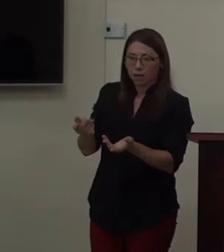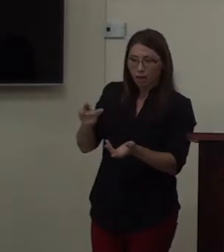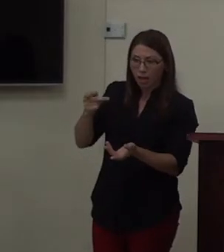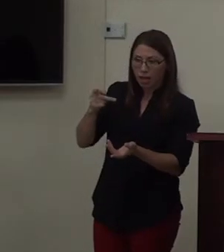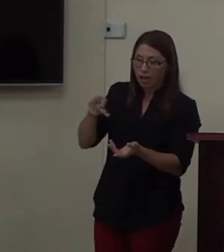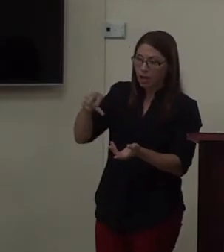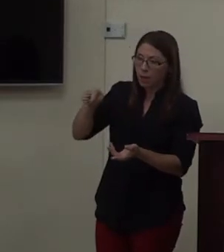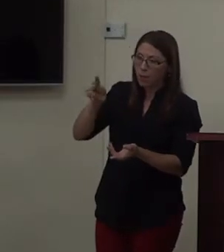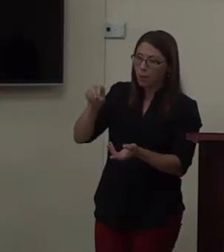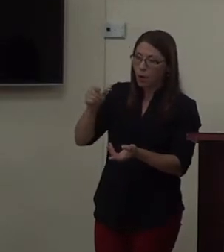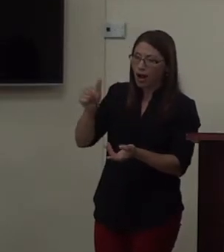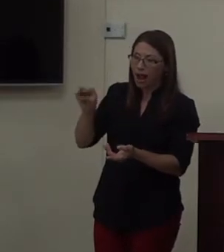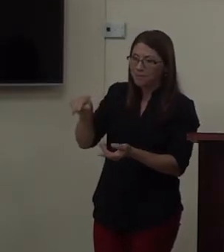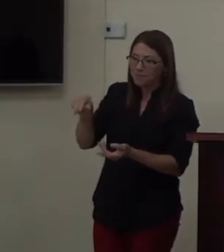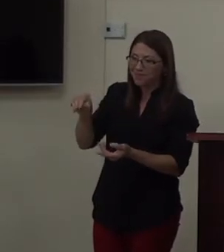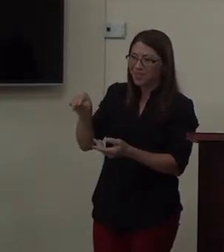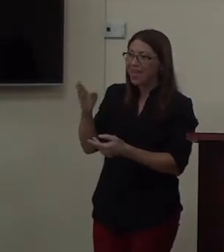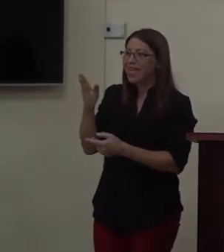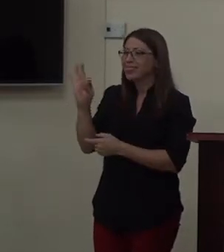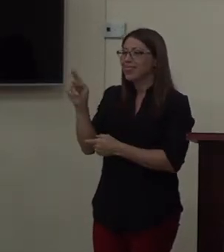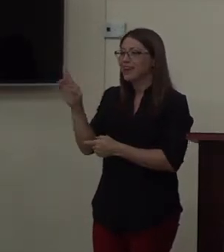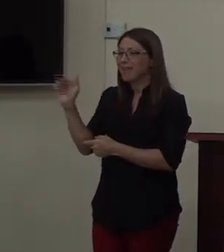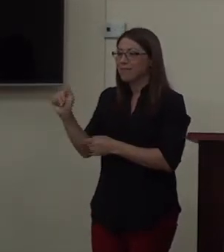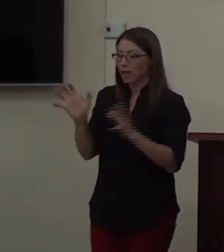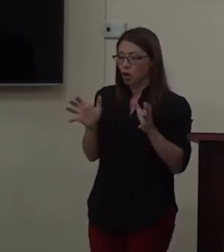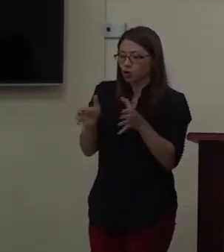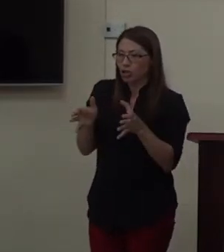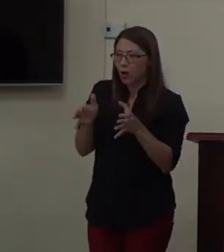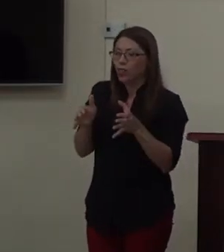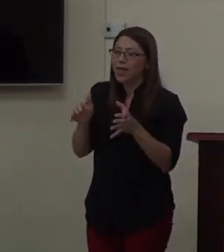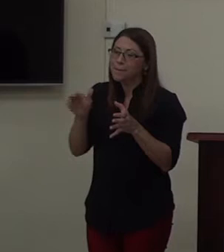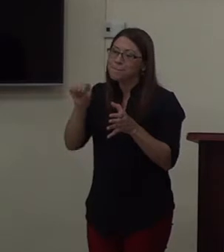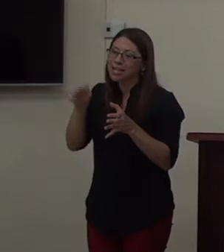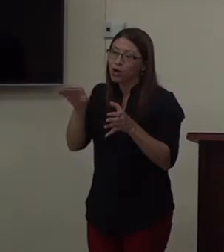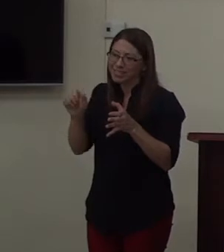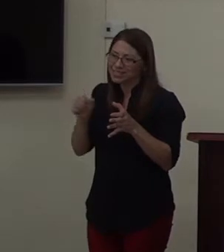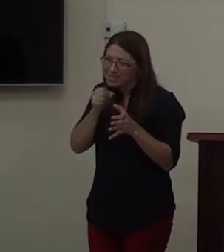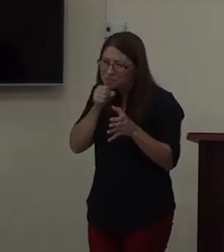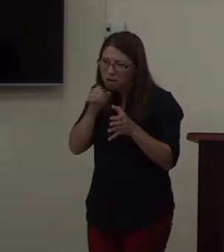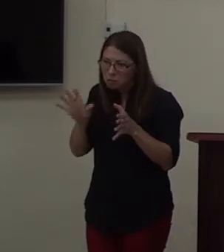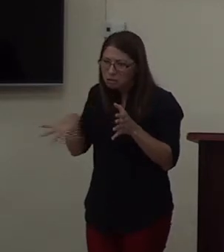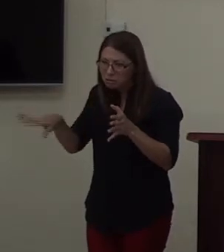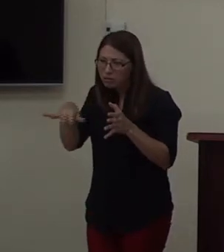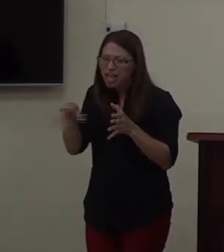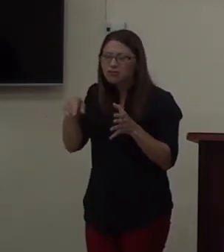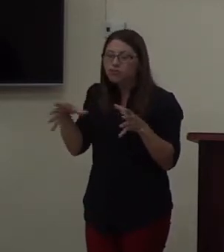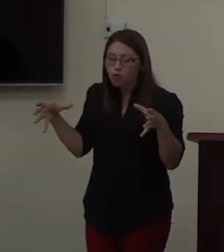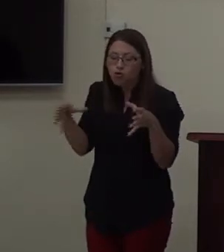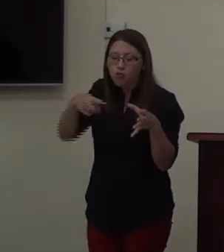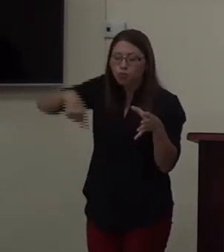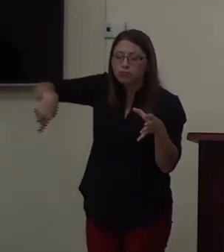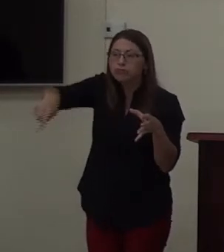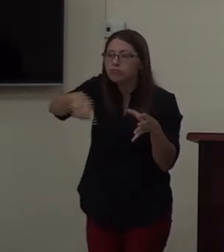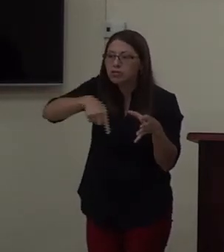pero el Consejo de Mayores. Entonces, el Consejo de Mayores, que es entonces un grupo conformado